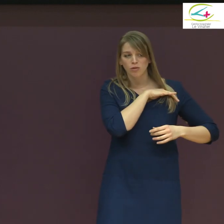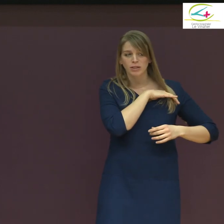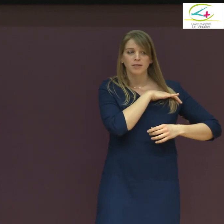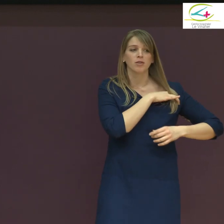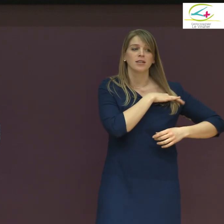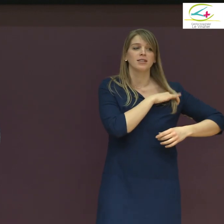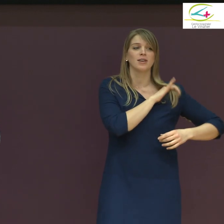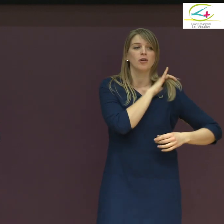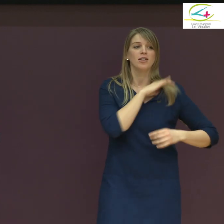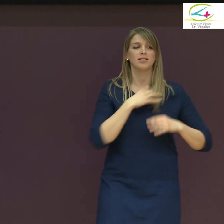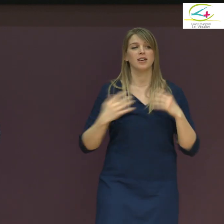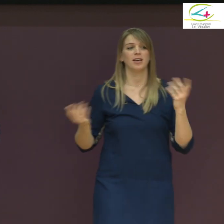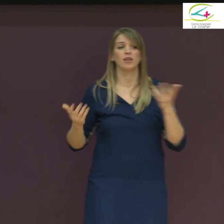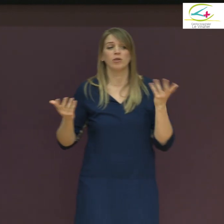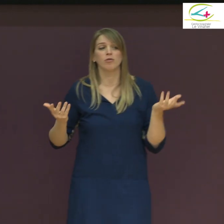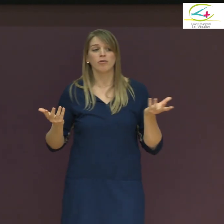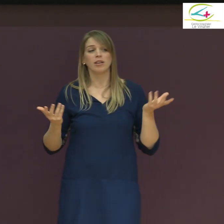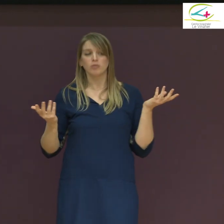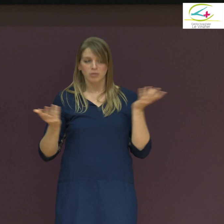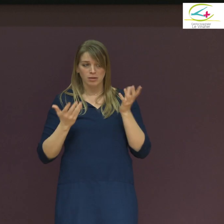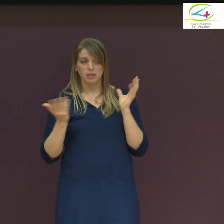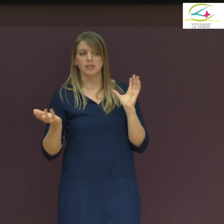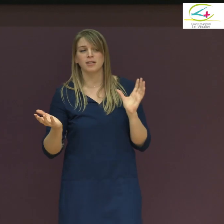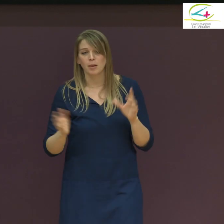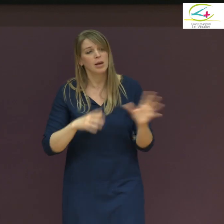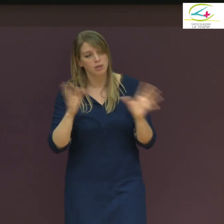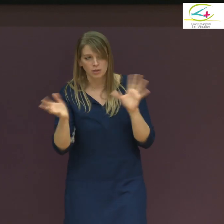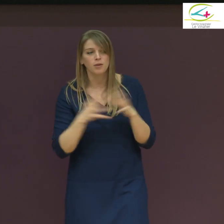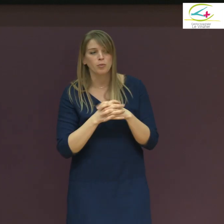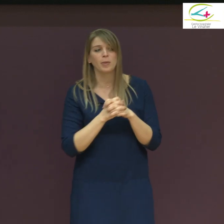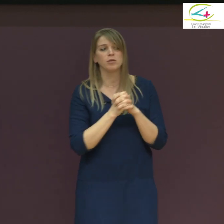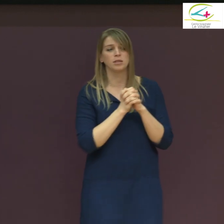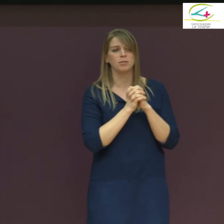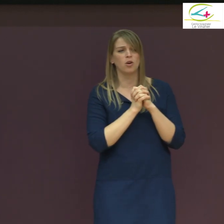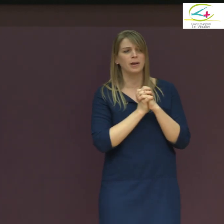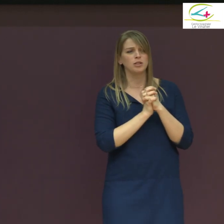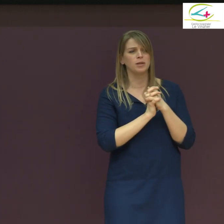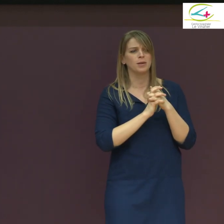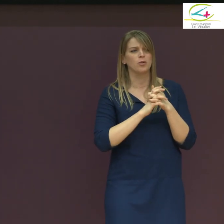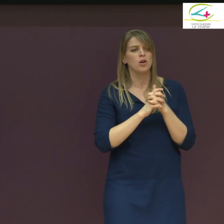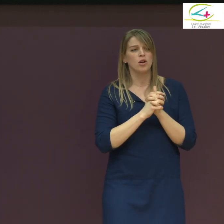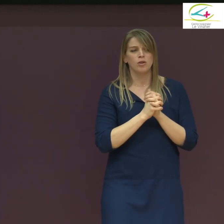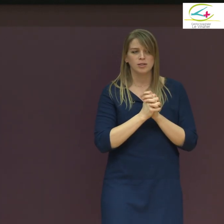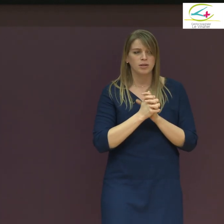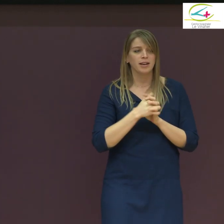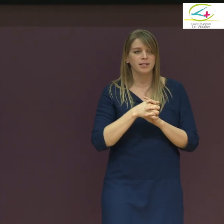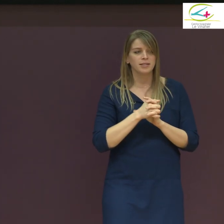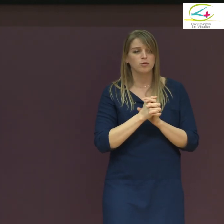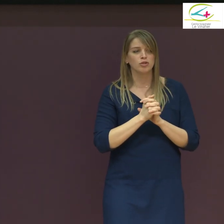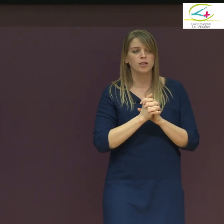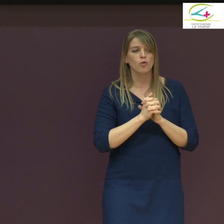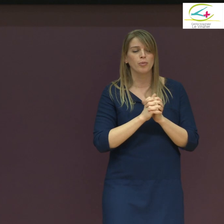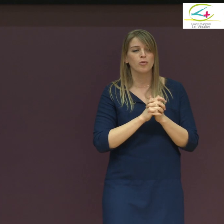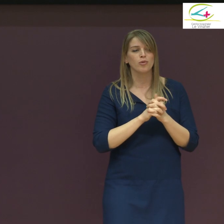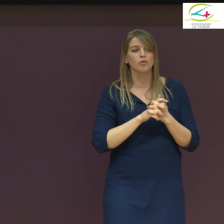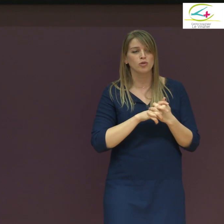je suis d'accord. Française, et donc voilà, déjà c'est à part, et en effet, on peut parler aussi des migrants par la suite, mais la solidarité, c'est